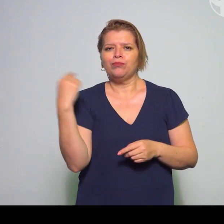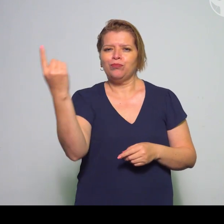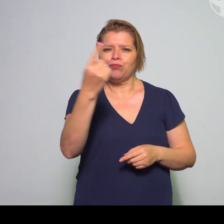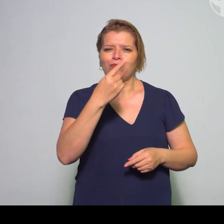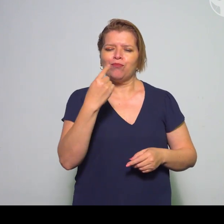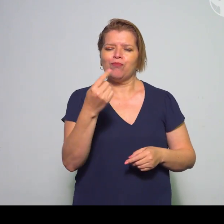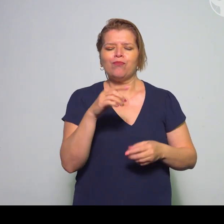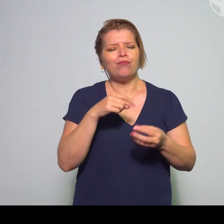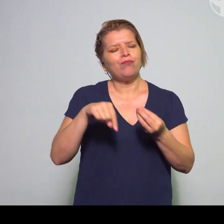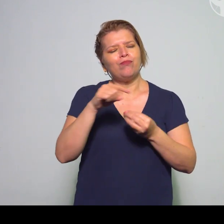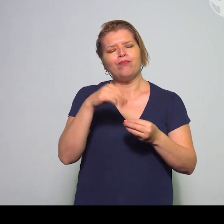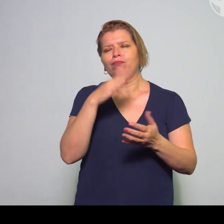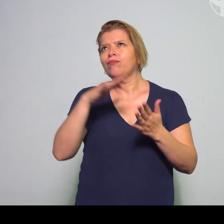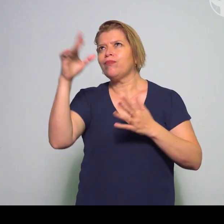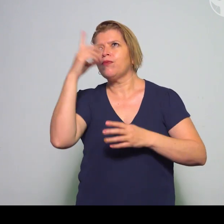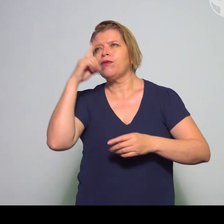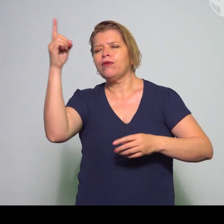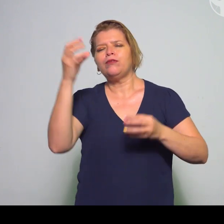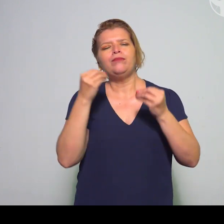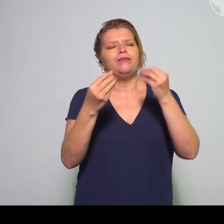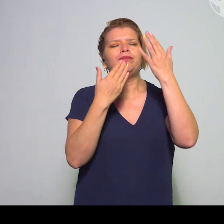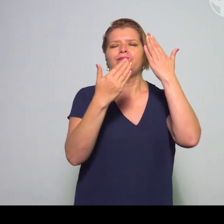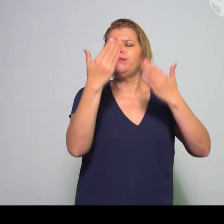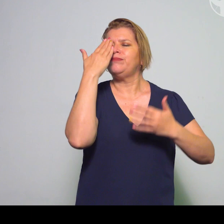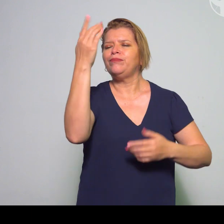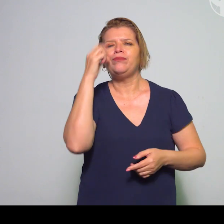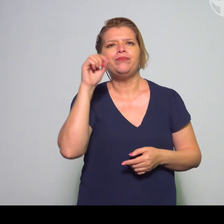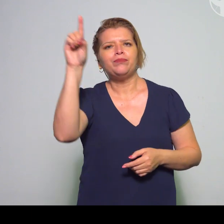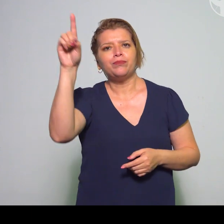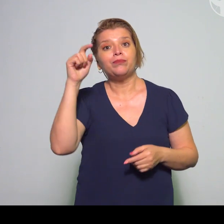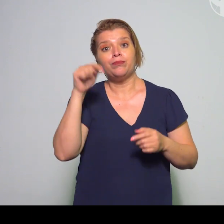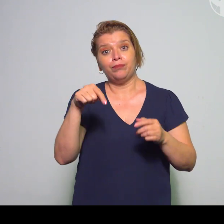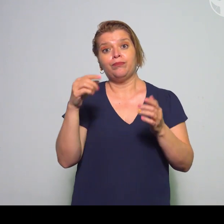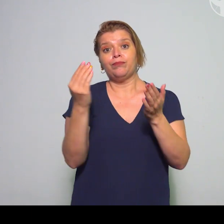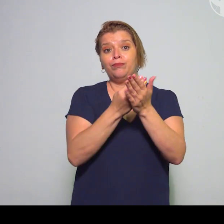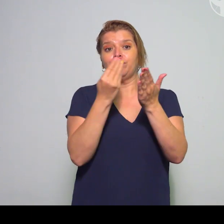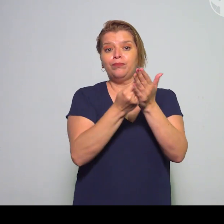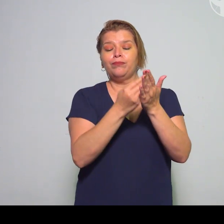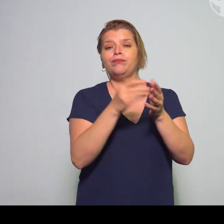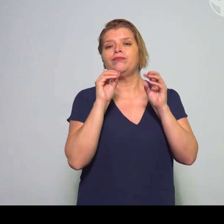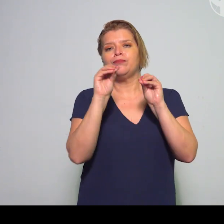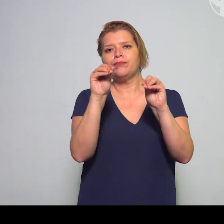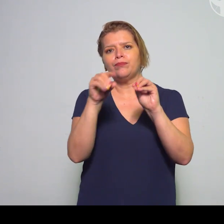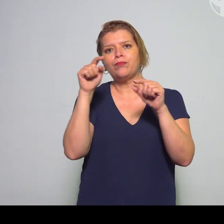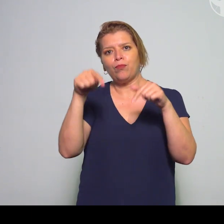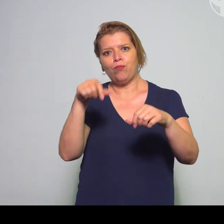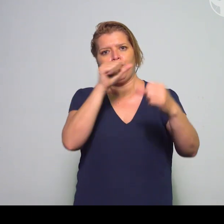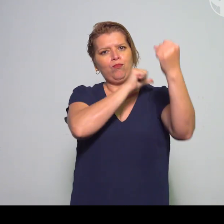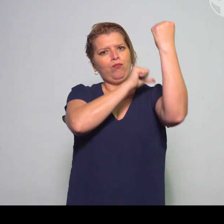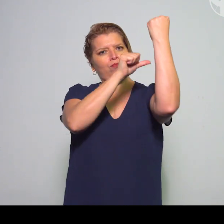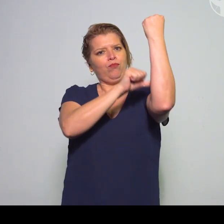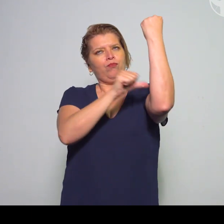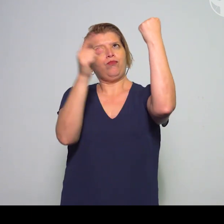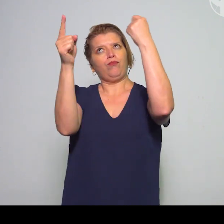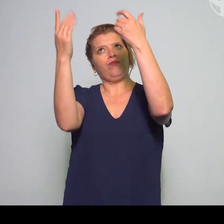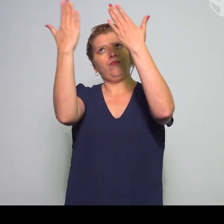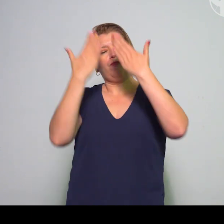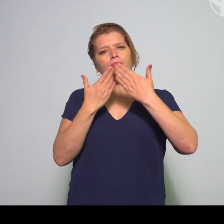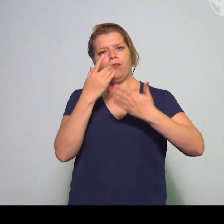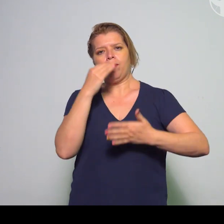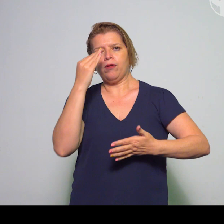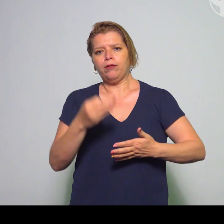contar de la gloria de Dios. Señor Jesús, te damos gracias. Gracias por esta palabra que tú nos has dado. Hoy,